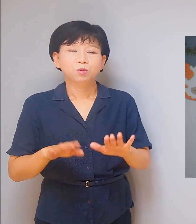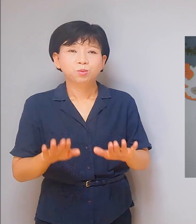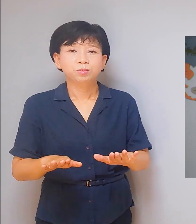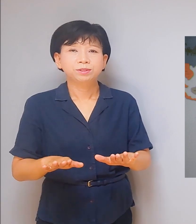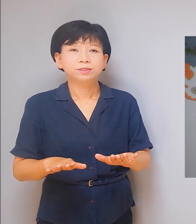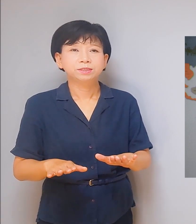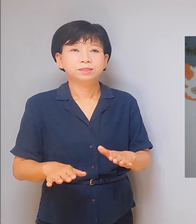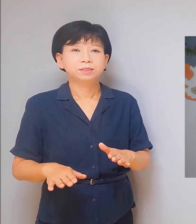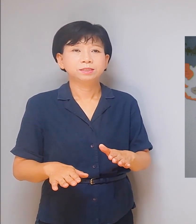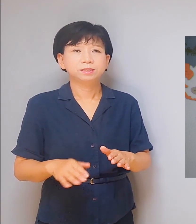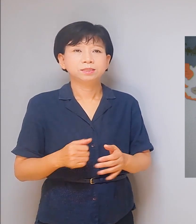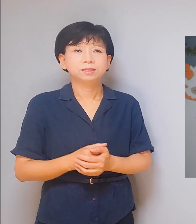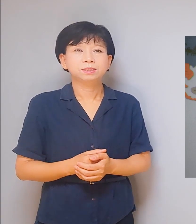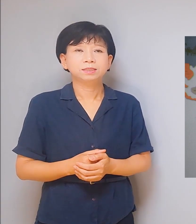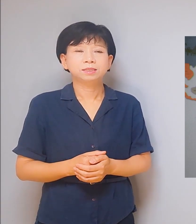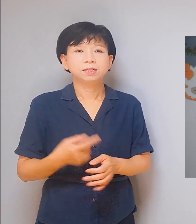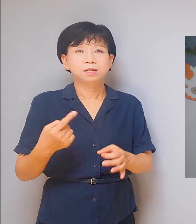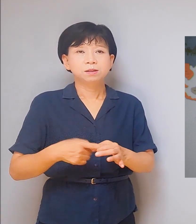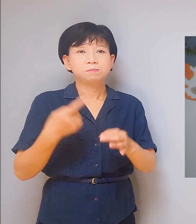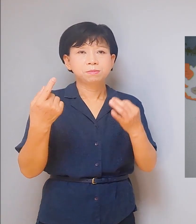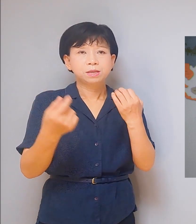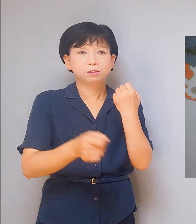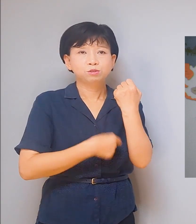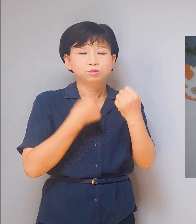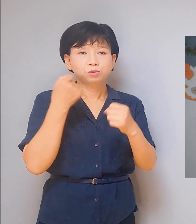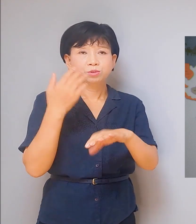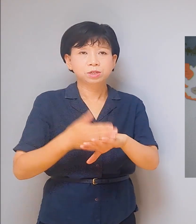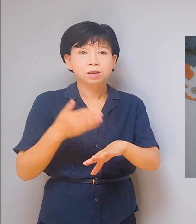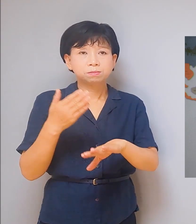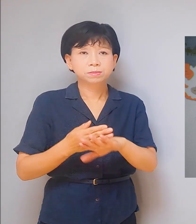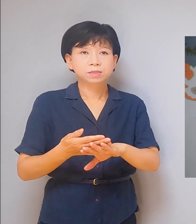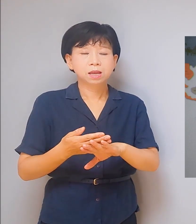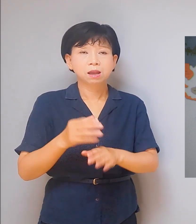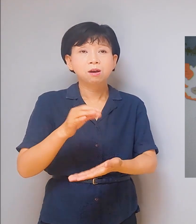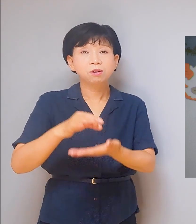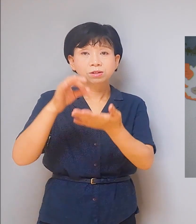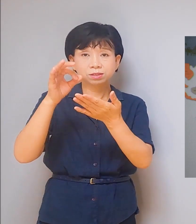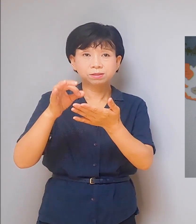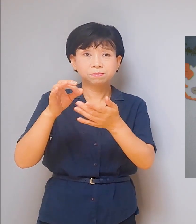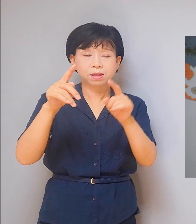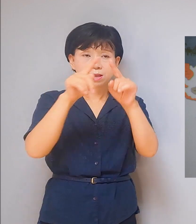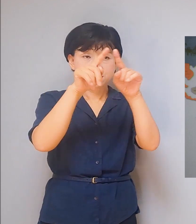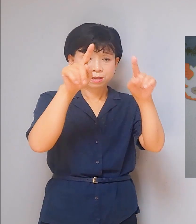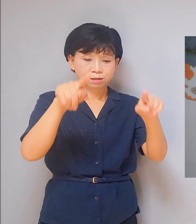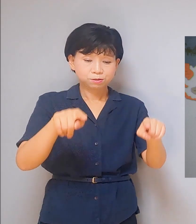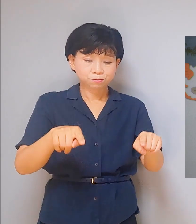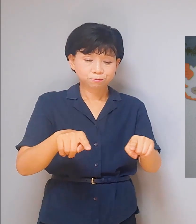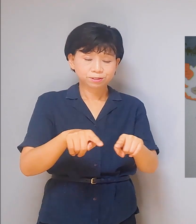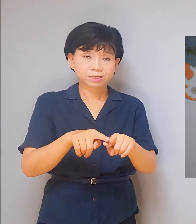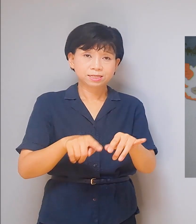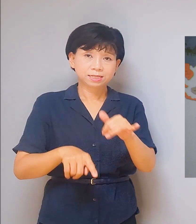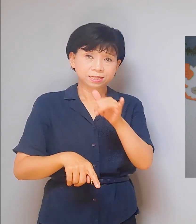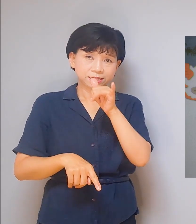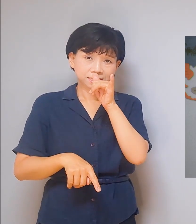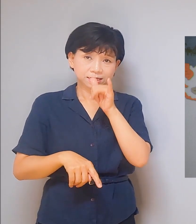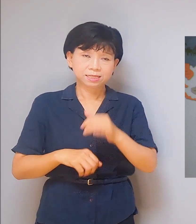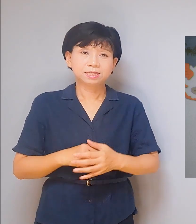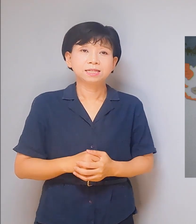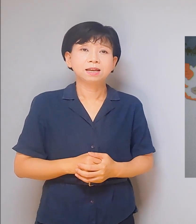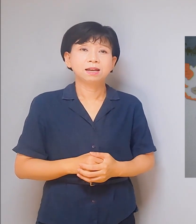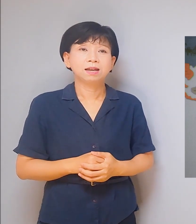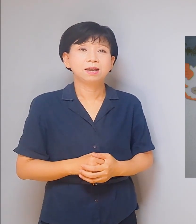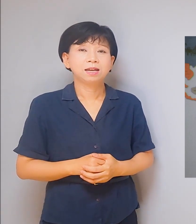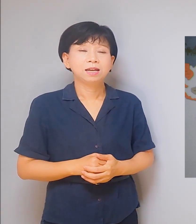주보에 맥주 감사원금 봉투가 있었는데요, 그 봉투 속에 우리 조그마한 쪽지 하나들이 좀 들어가 있습니다. 우리 요 몇